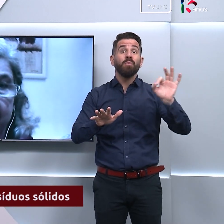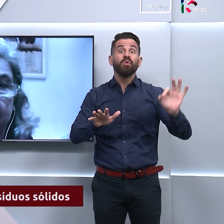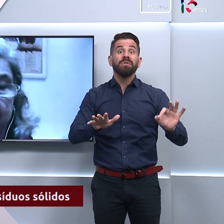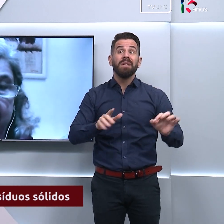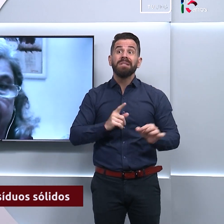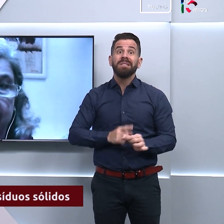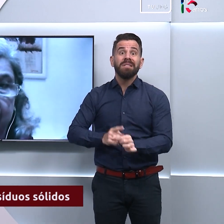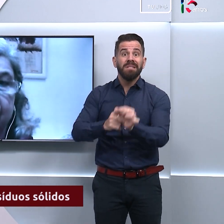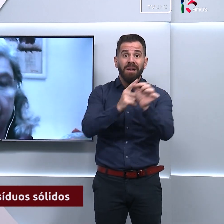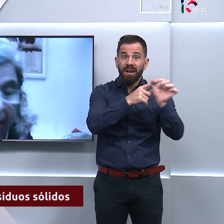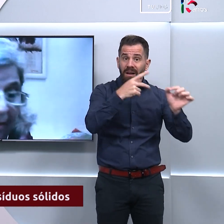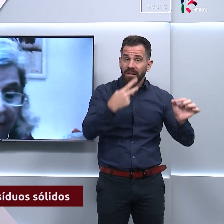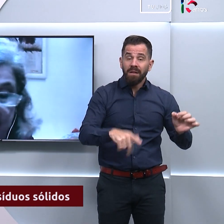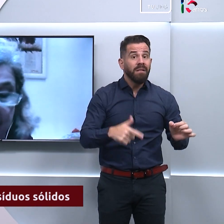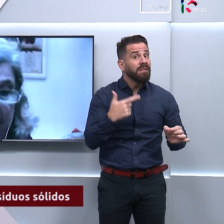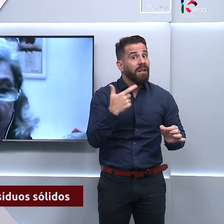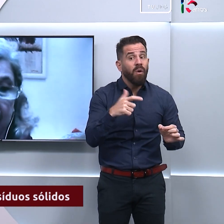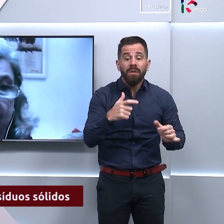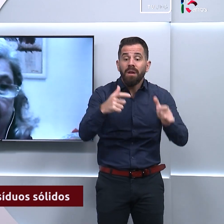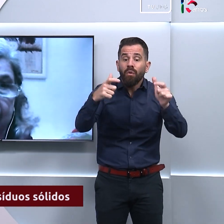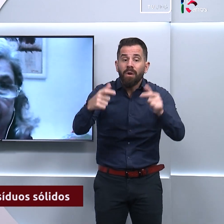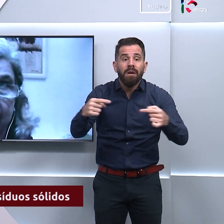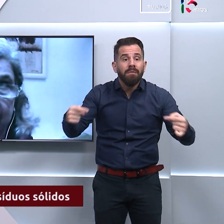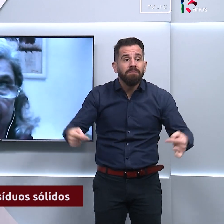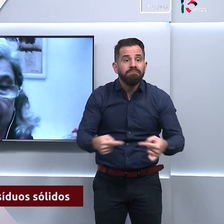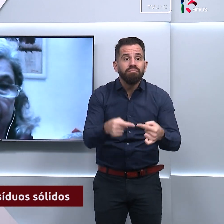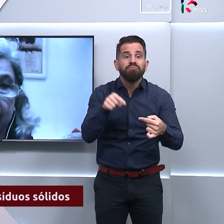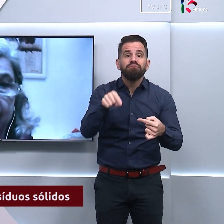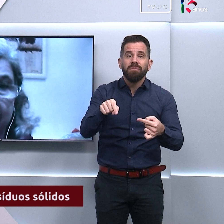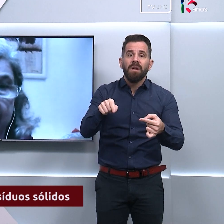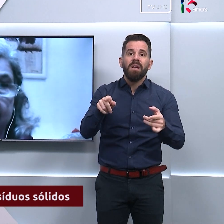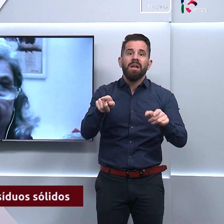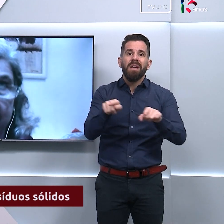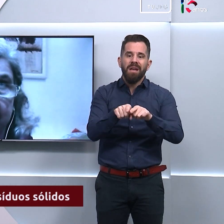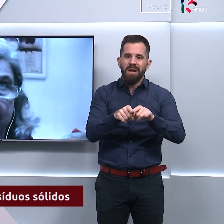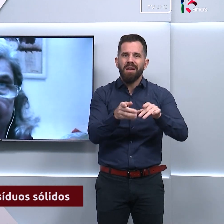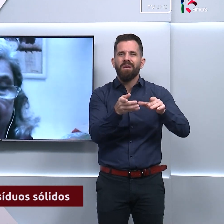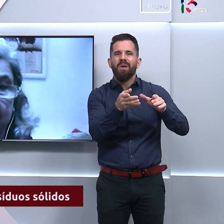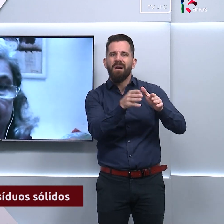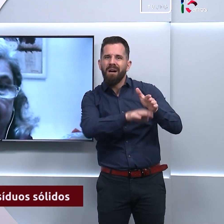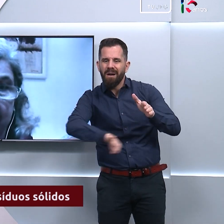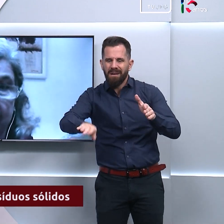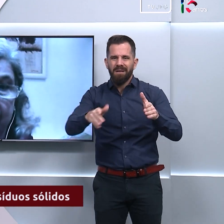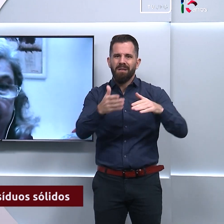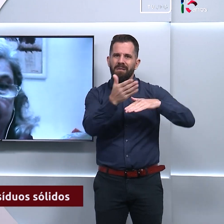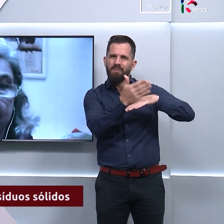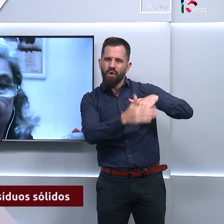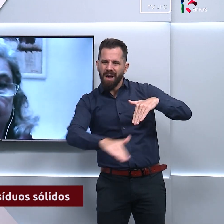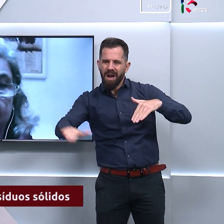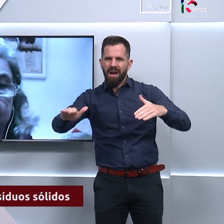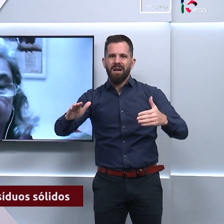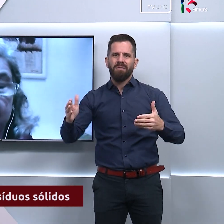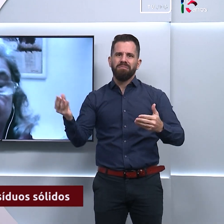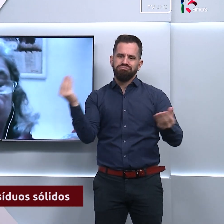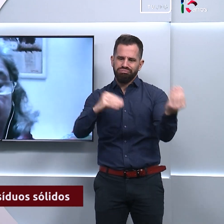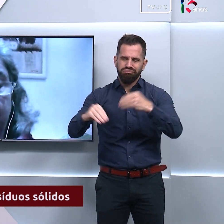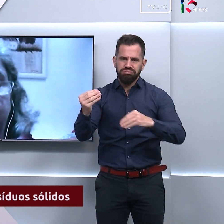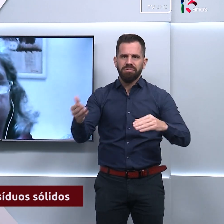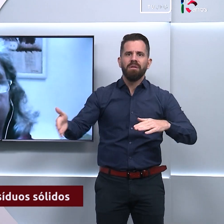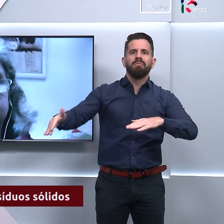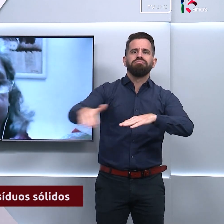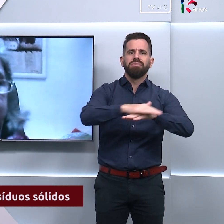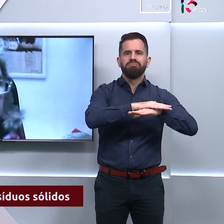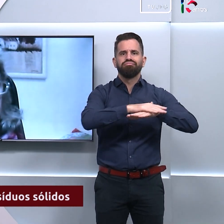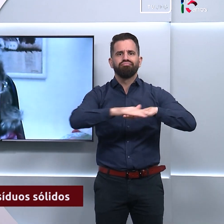ainda aterros sanitários. Então, qual que é a importância da gente mudar esse pensamento, pensando até mesmo nos objetivos que a ONU propôs?